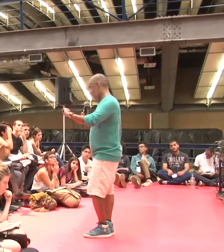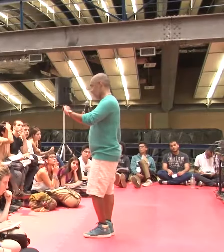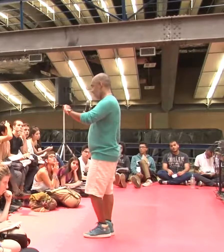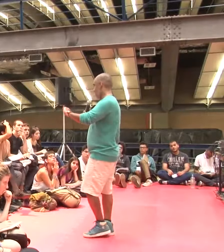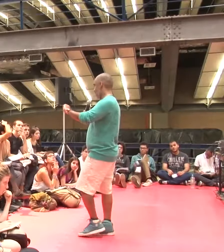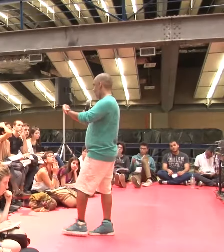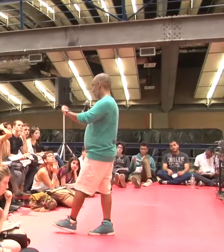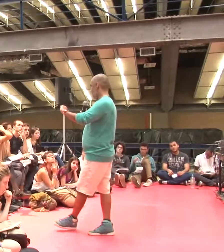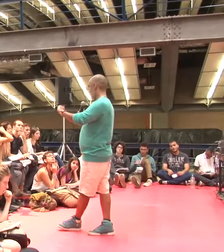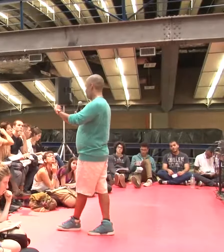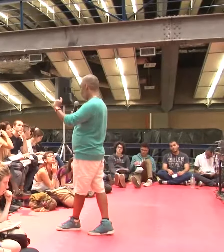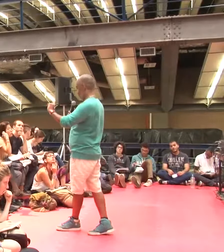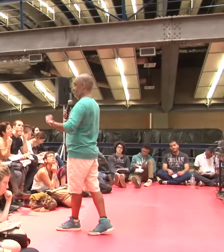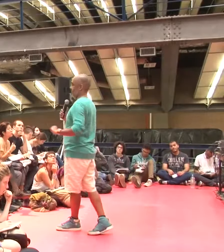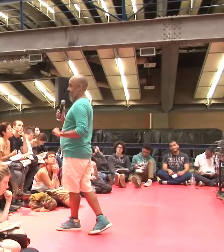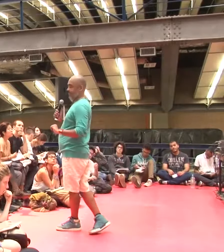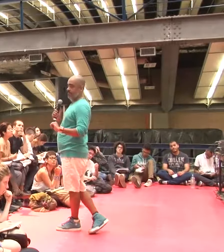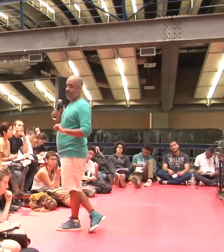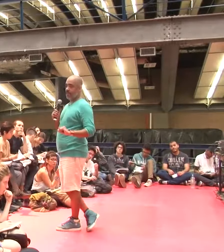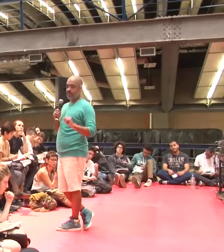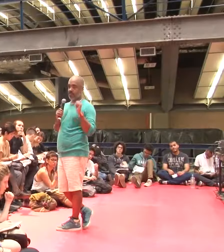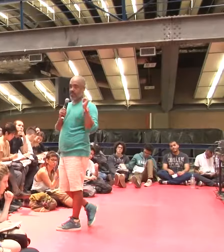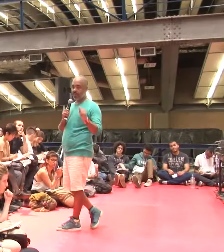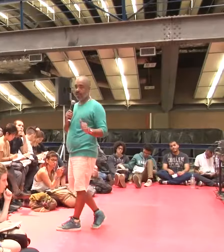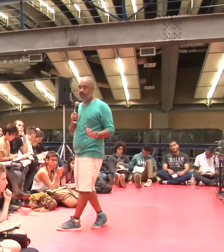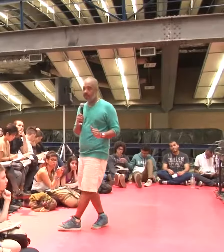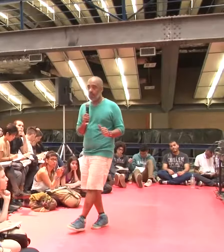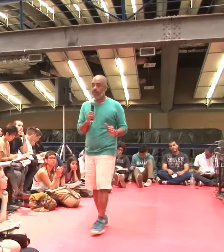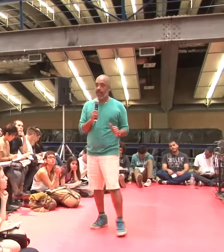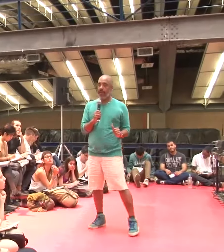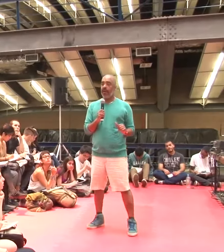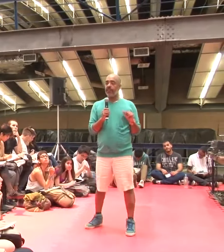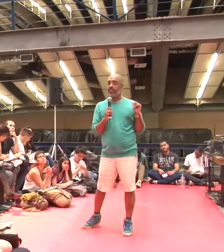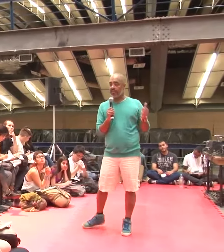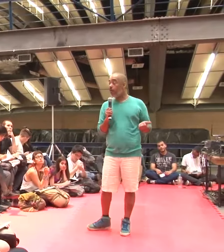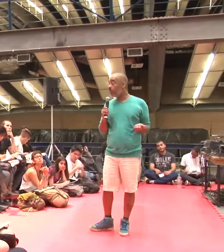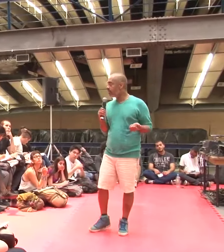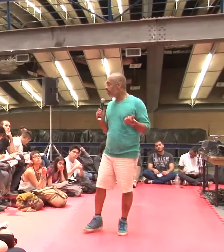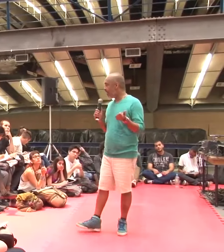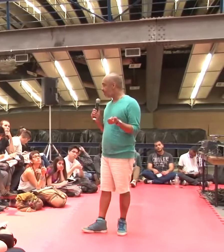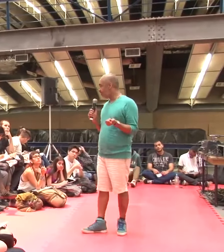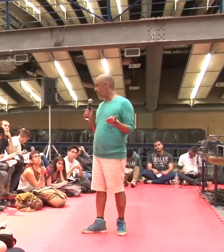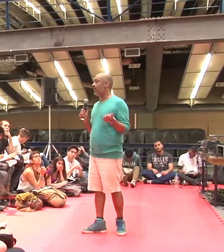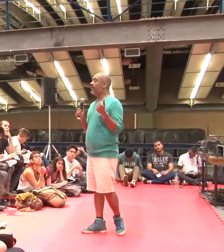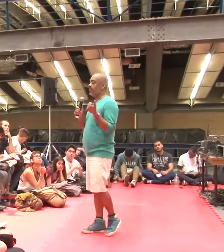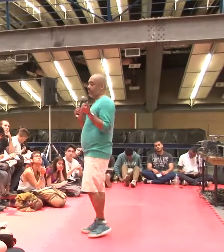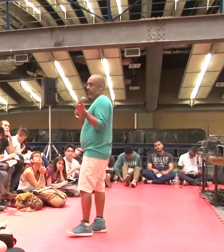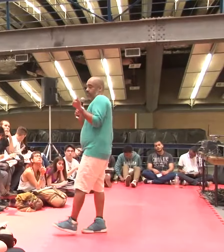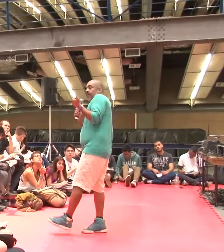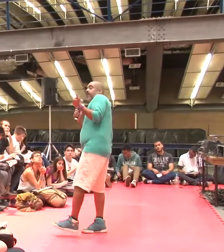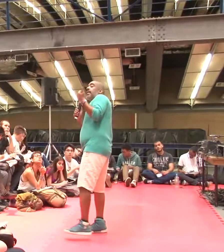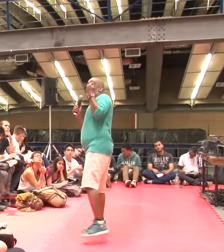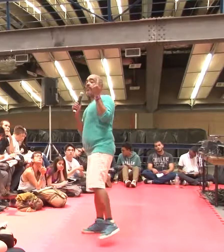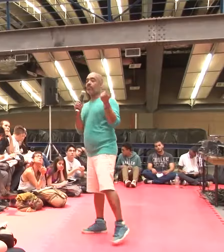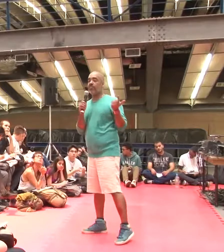Hoje, né? Hoje. As questões de gênero, né? Já tem alguns avanços nas questões